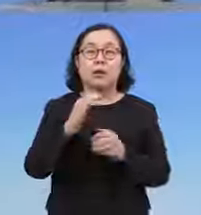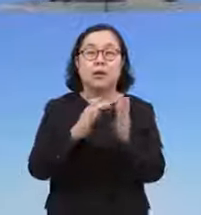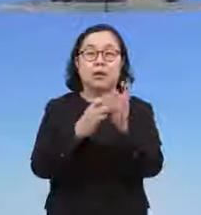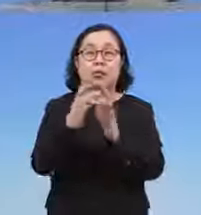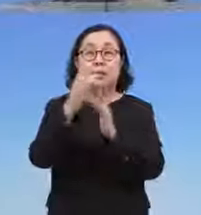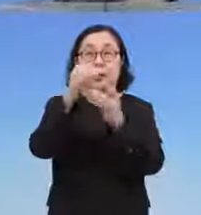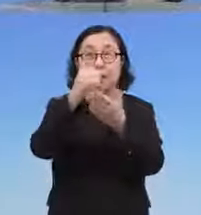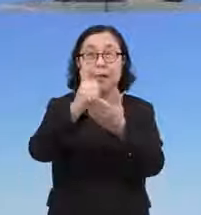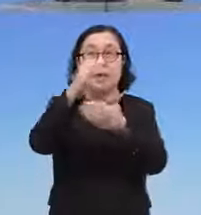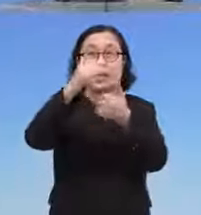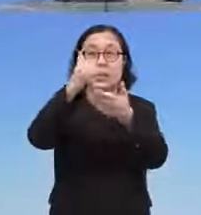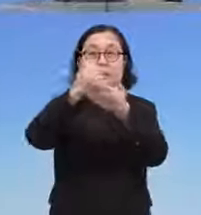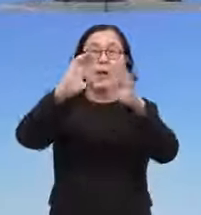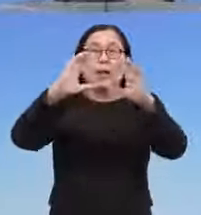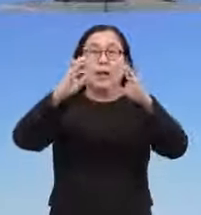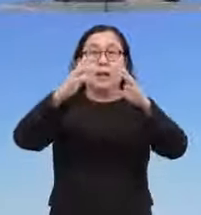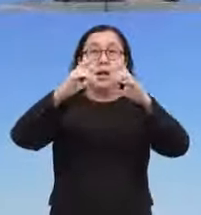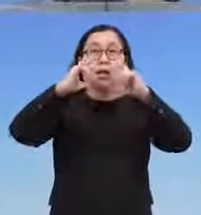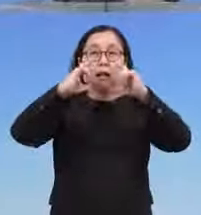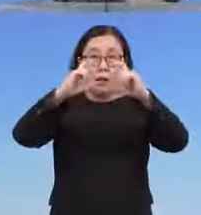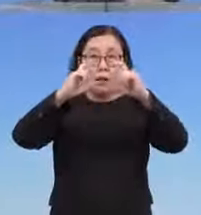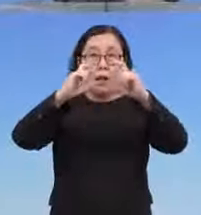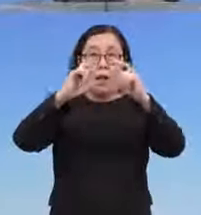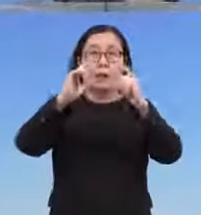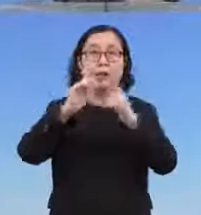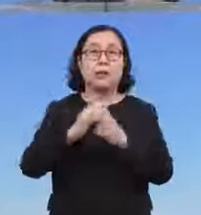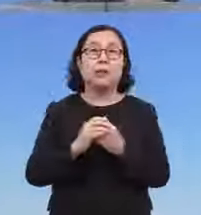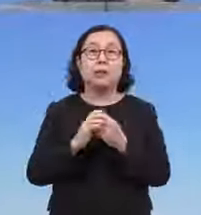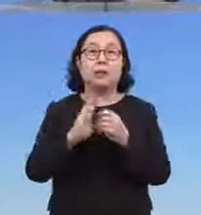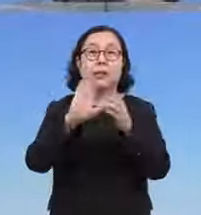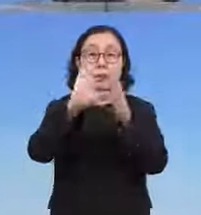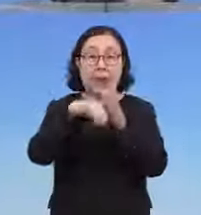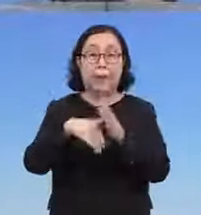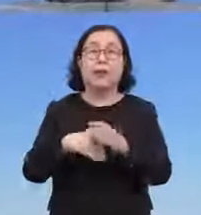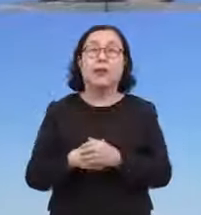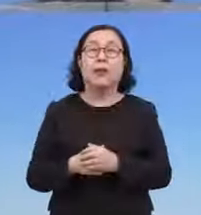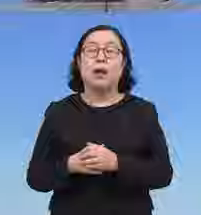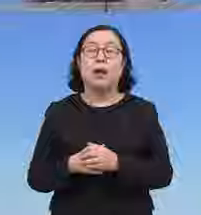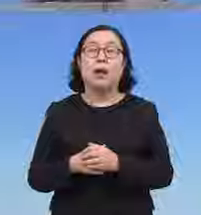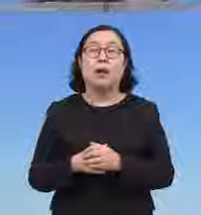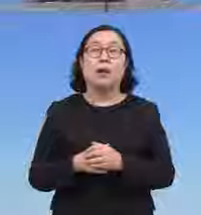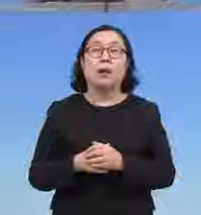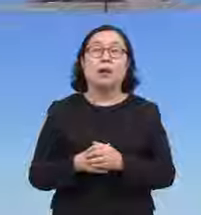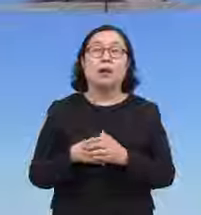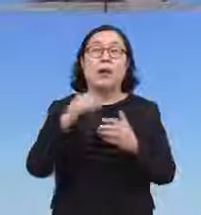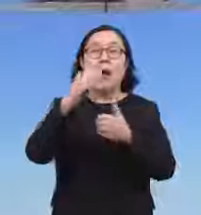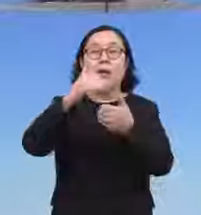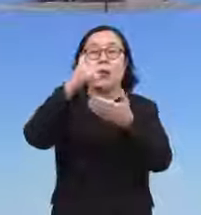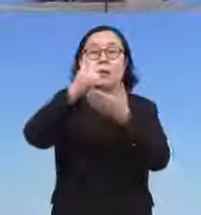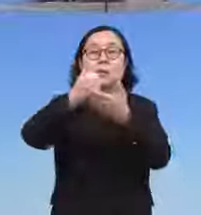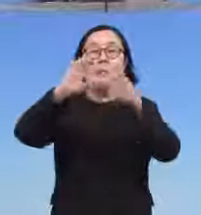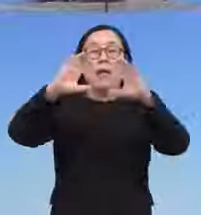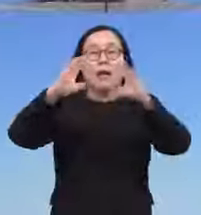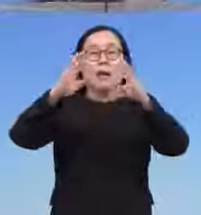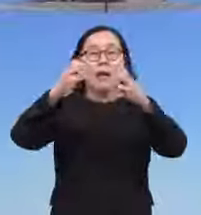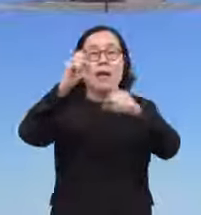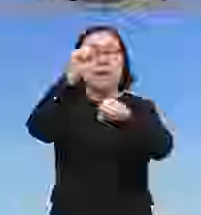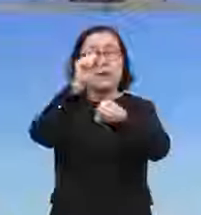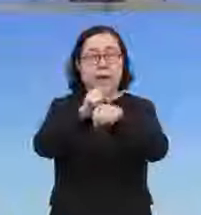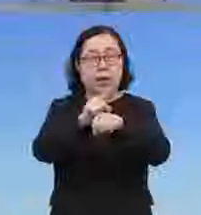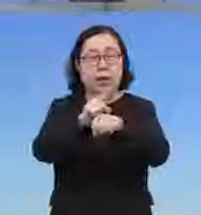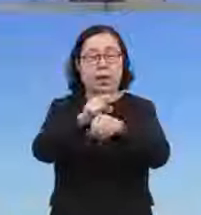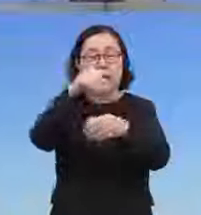본문에 보면은 이제 예수님께서 이렇게 하나님 나라를 선포를 하시는데 그 하나님 나라에는